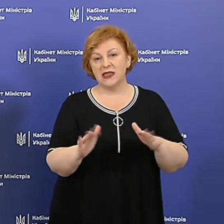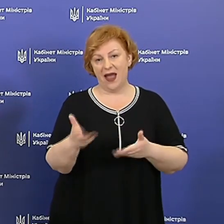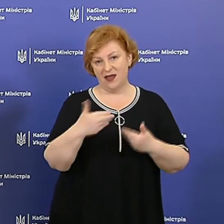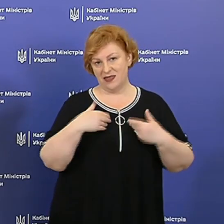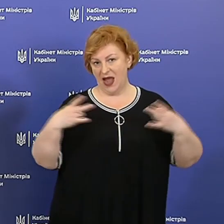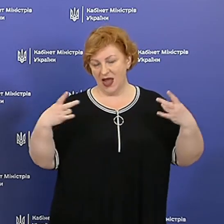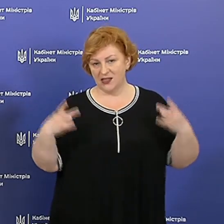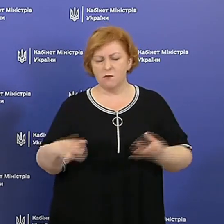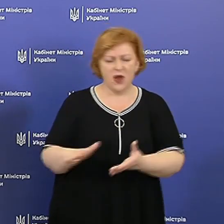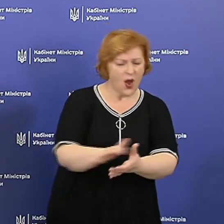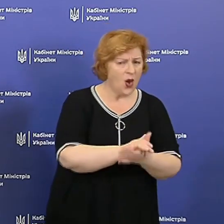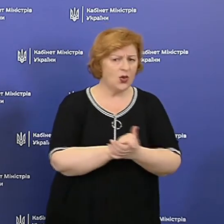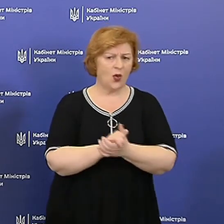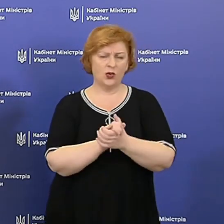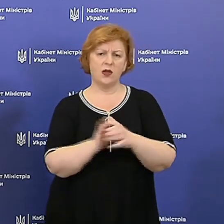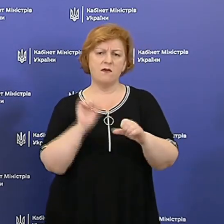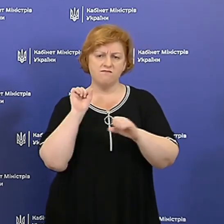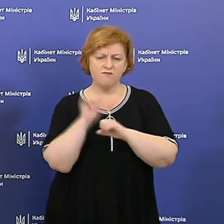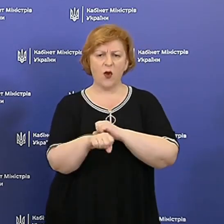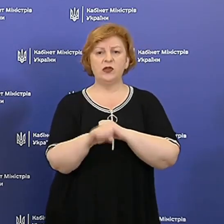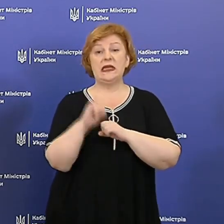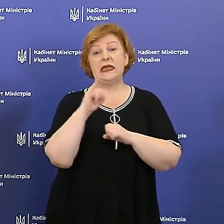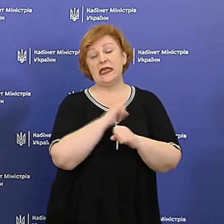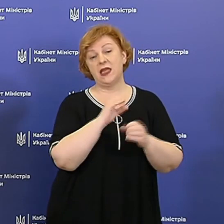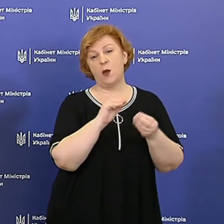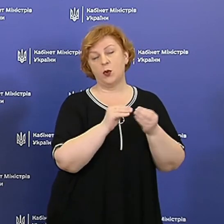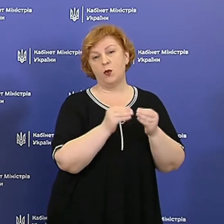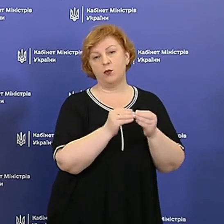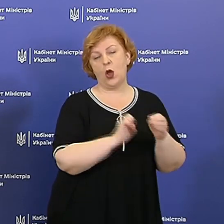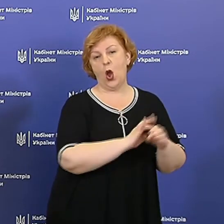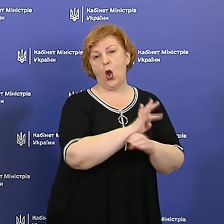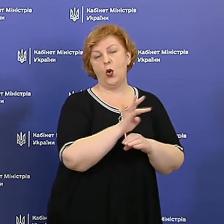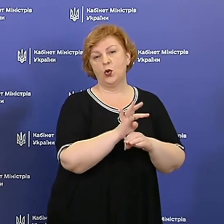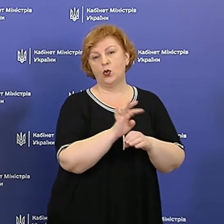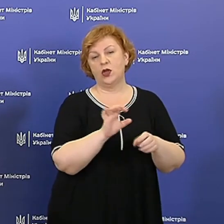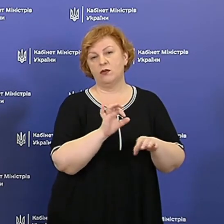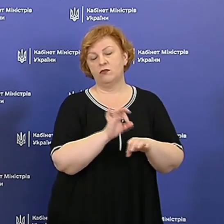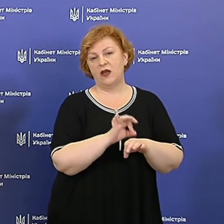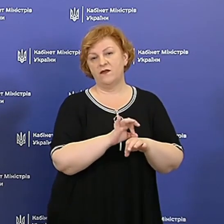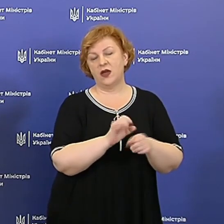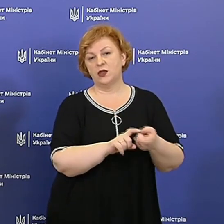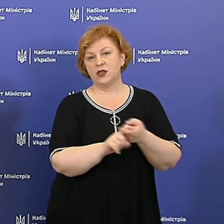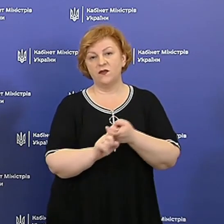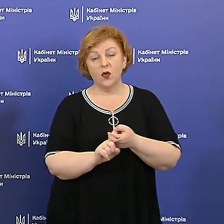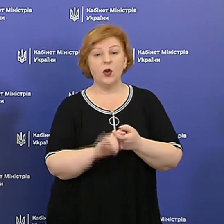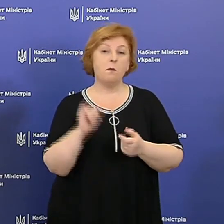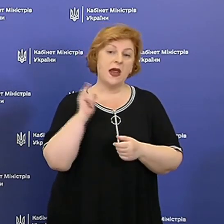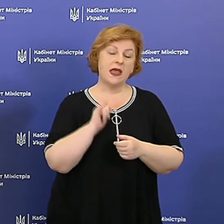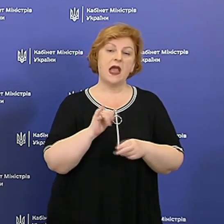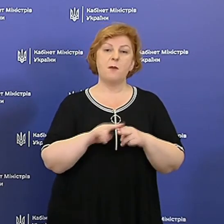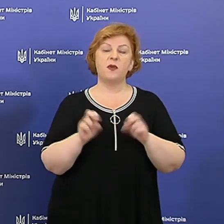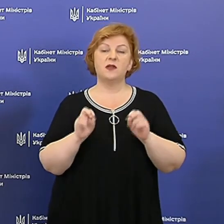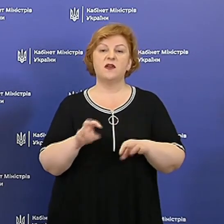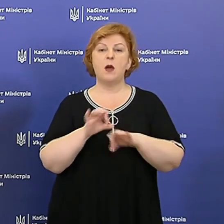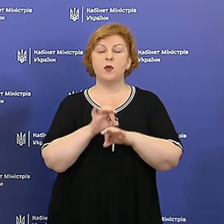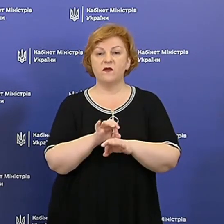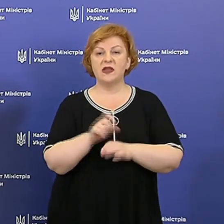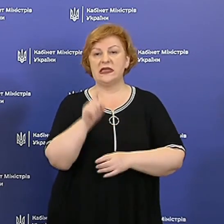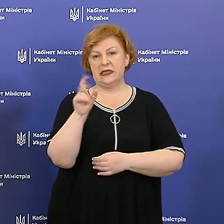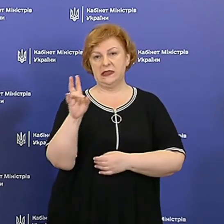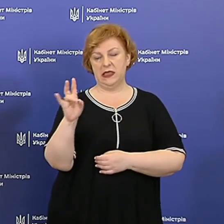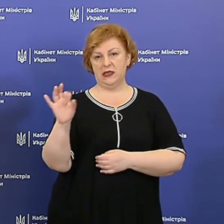нам треба, гуртуючись, подолати і проблему коронавірусної хвороби, і безпечно провести зовнішнє